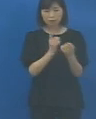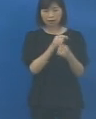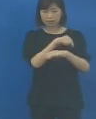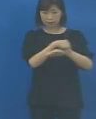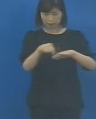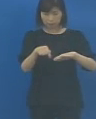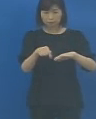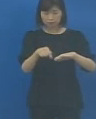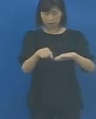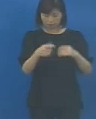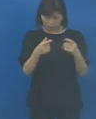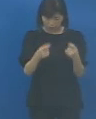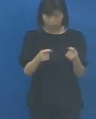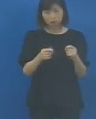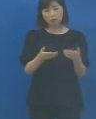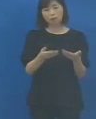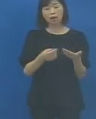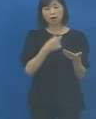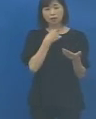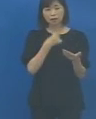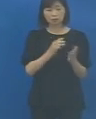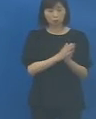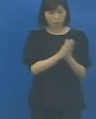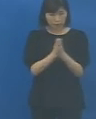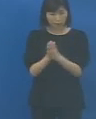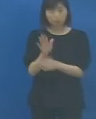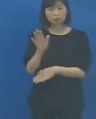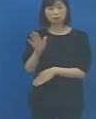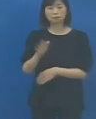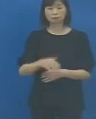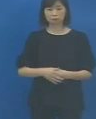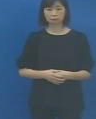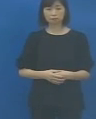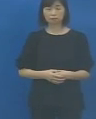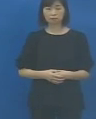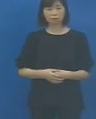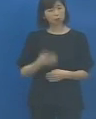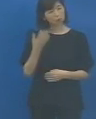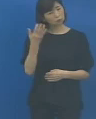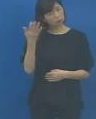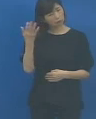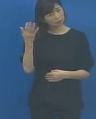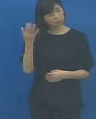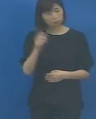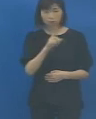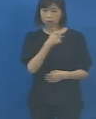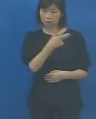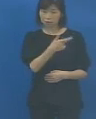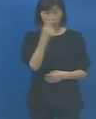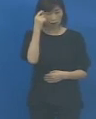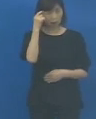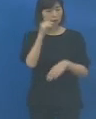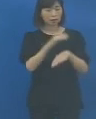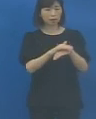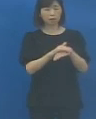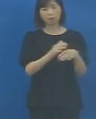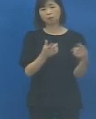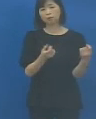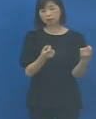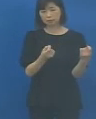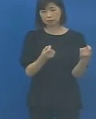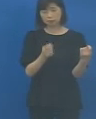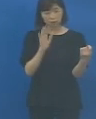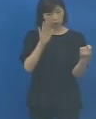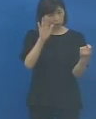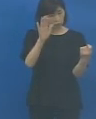と、こういうお願いをさせていただいております。おそらく鳥取市の方もそういう考え方で今後ご判